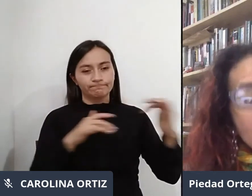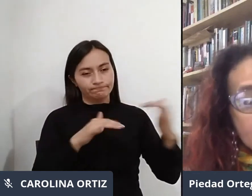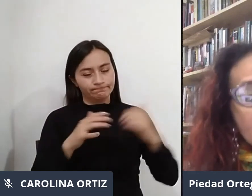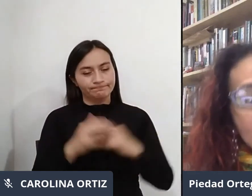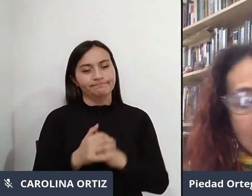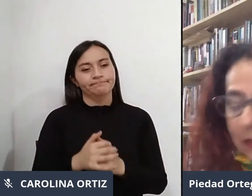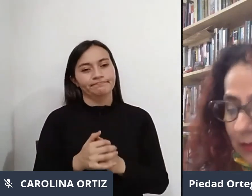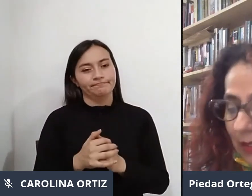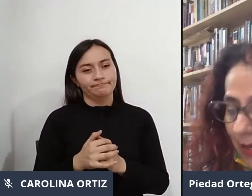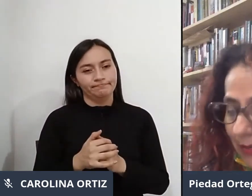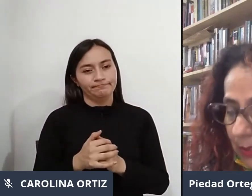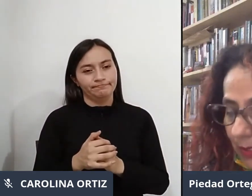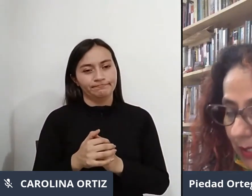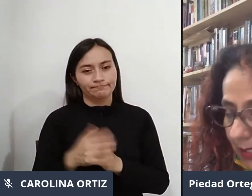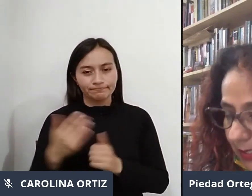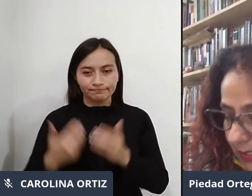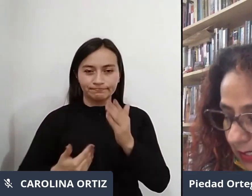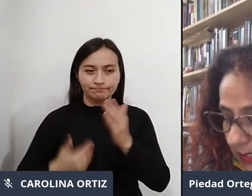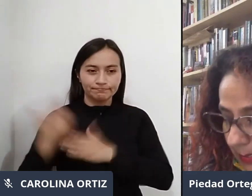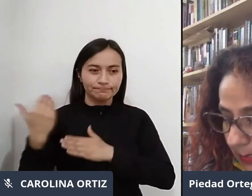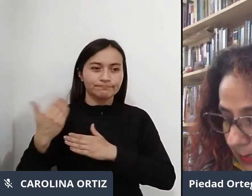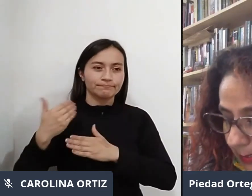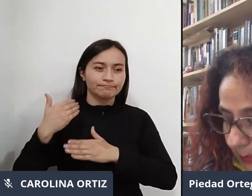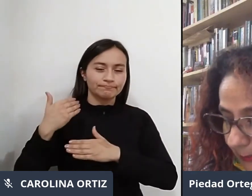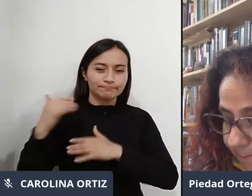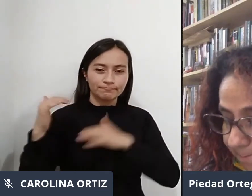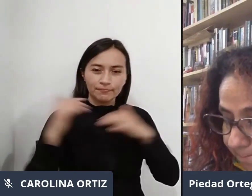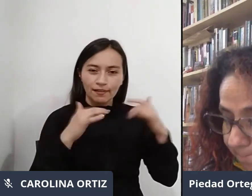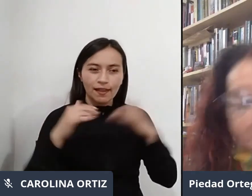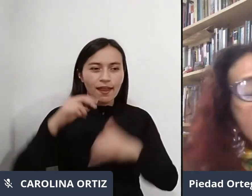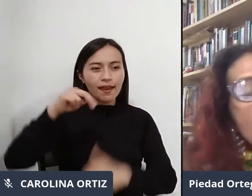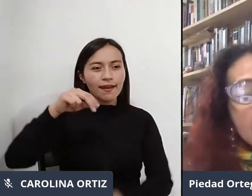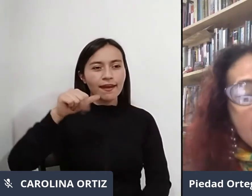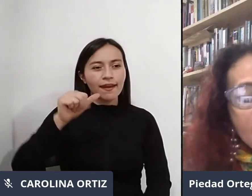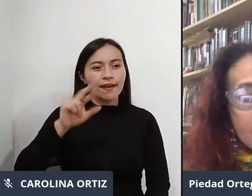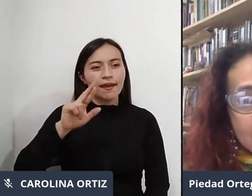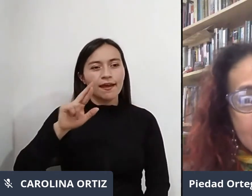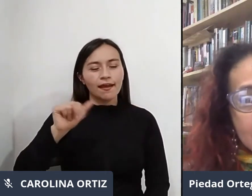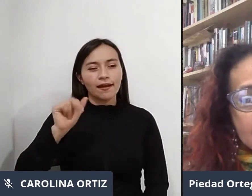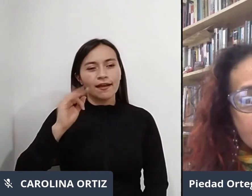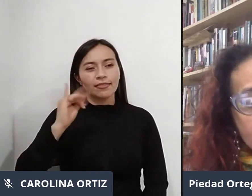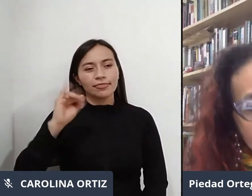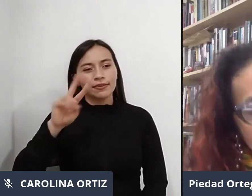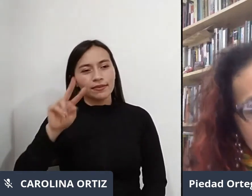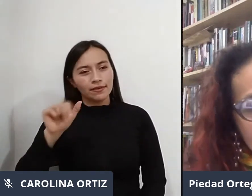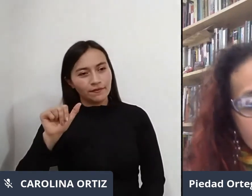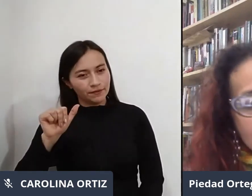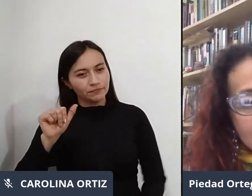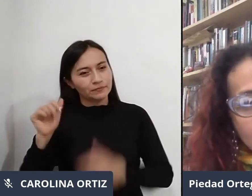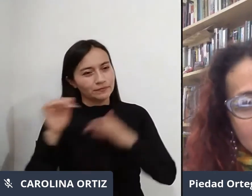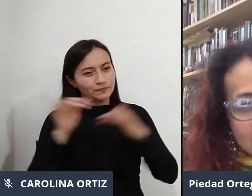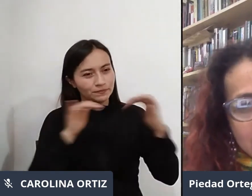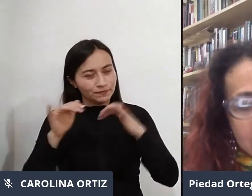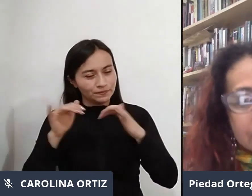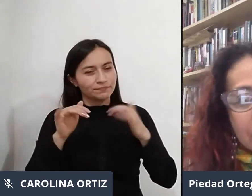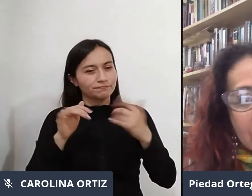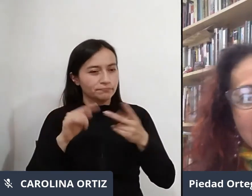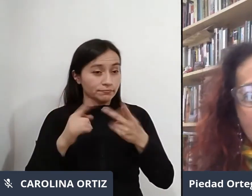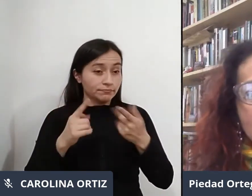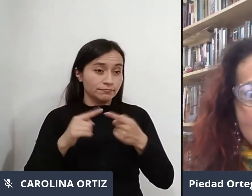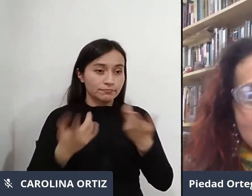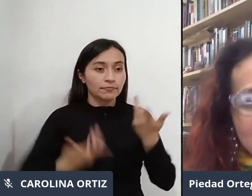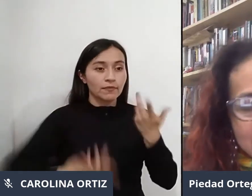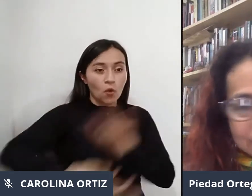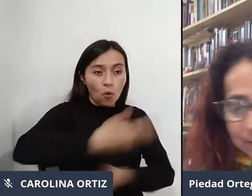Cuando empezó a circular la narrativa de la guerra, hay que combatir, ¿no? Hay